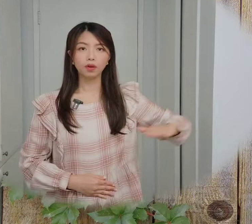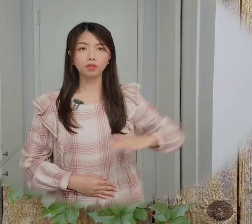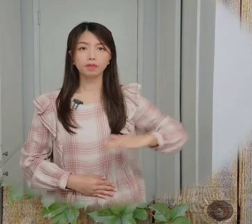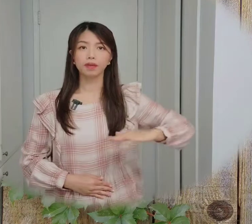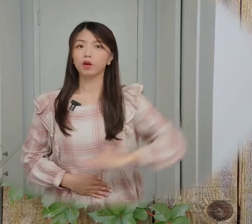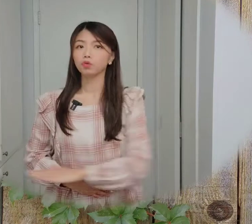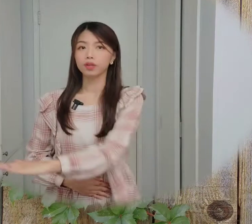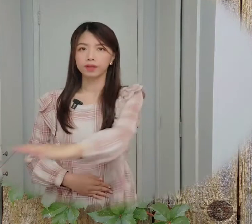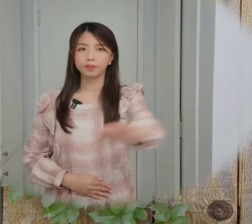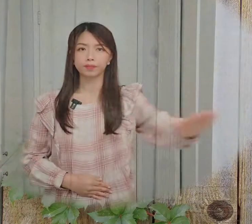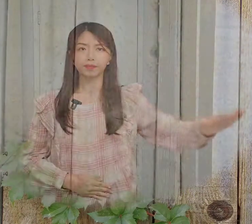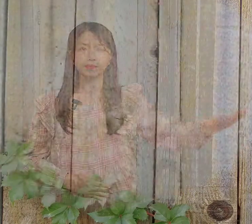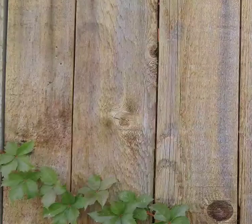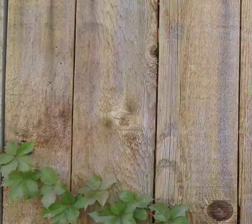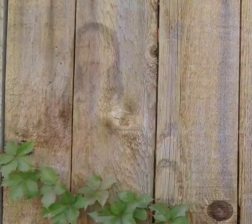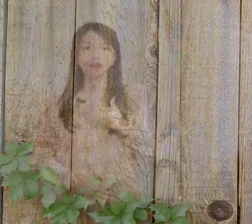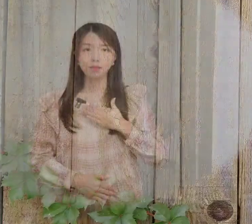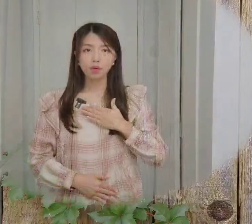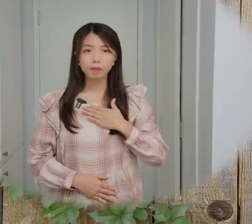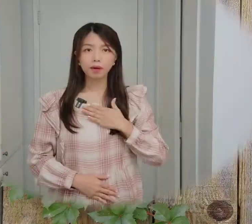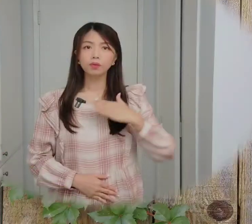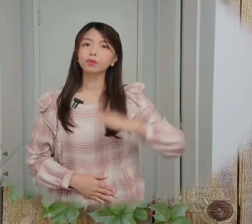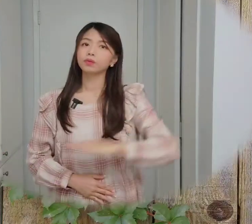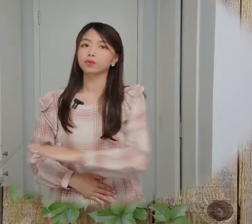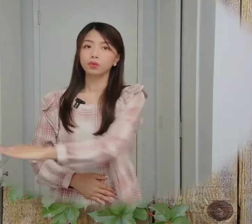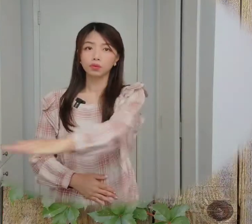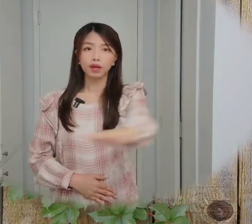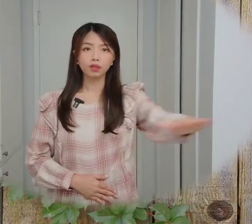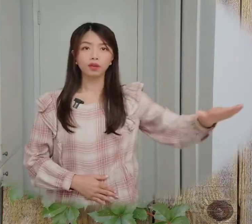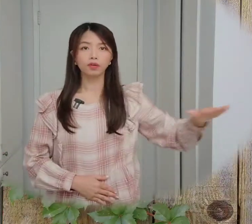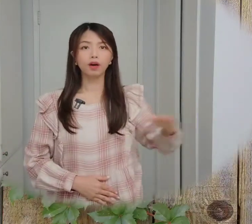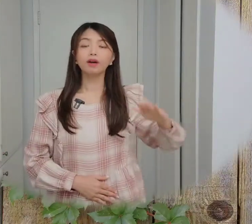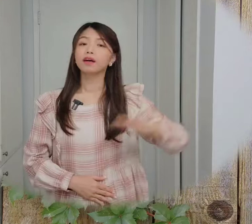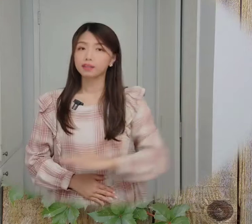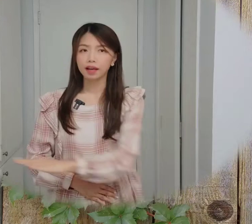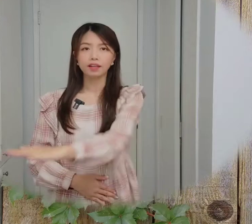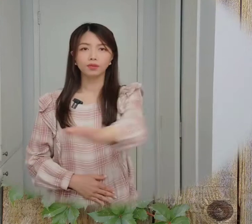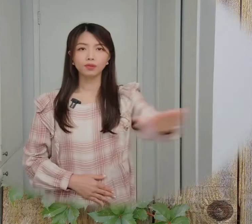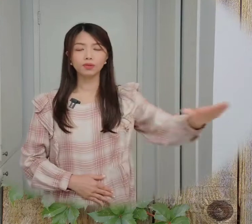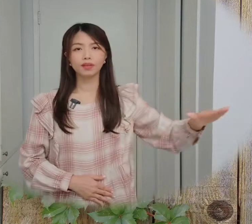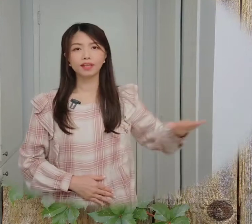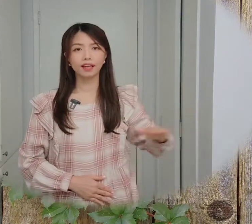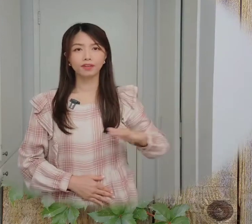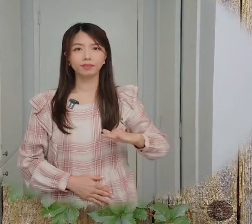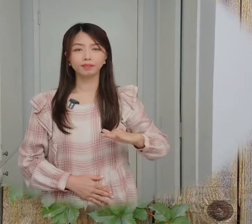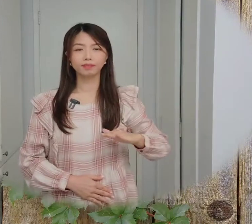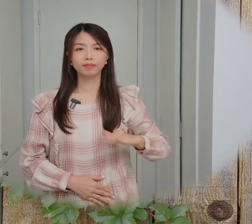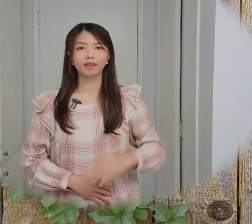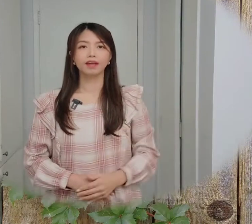한 바퀴 돌려주시면 돼요. 우리, 나 포함하고 우리 하셔도 되고요, 그냥 하셔도